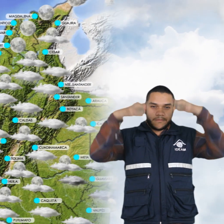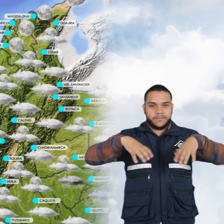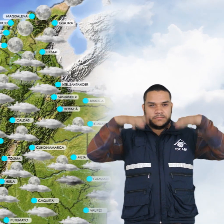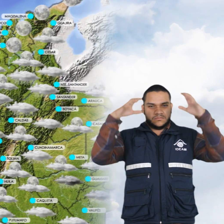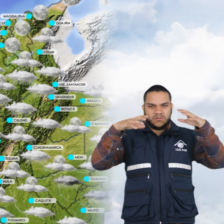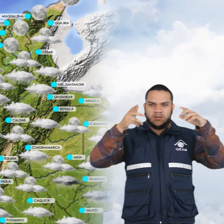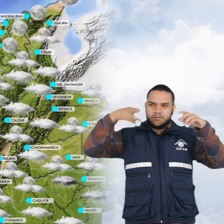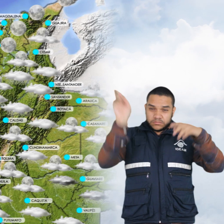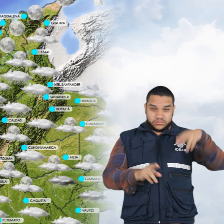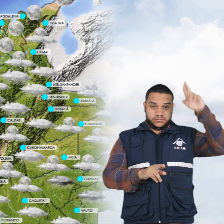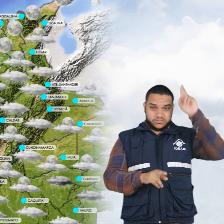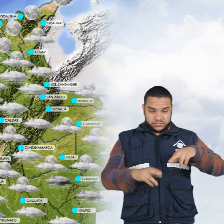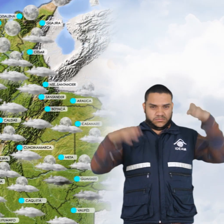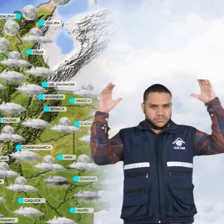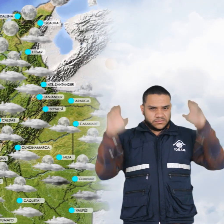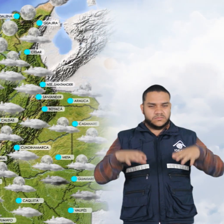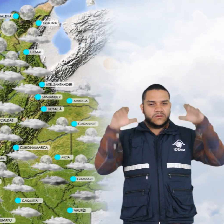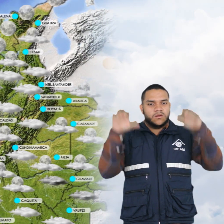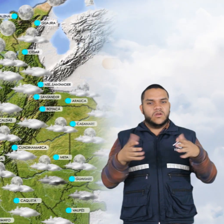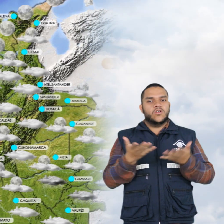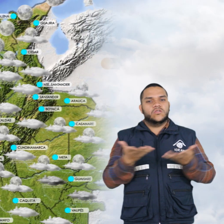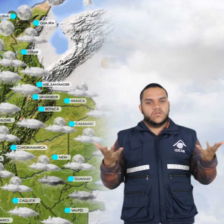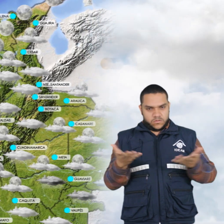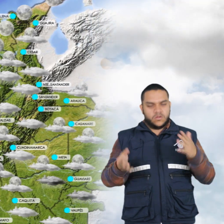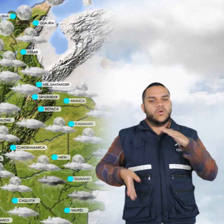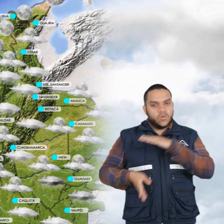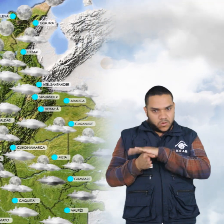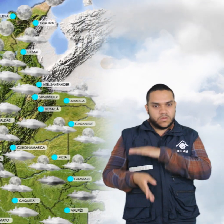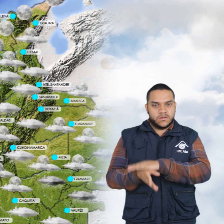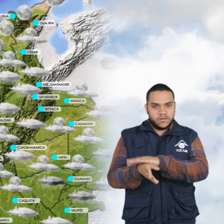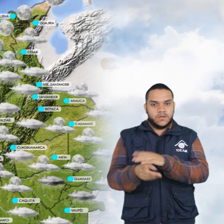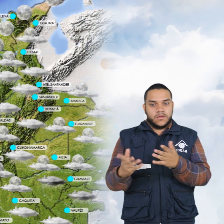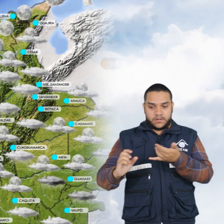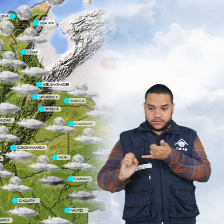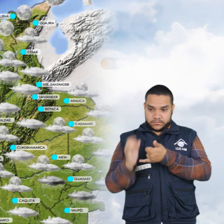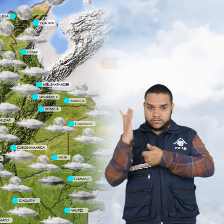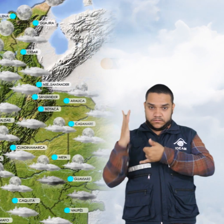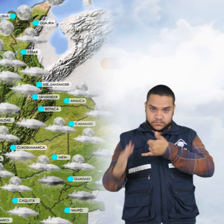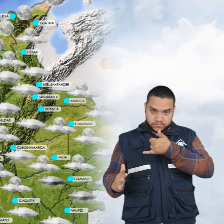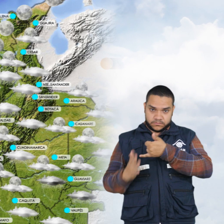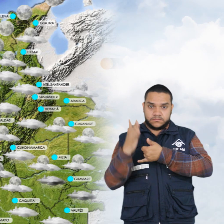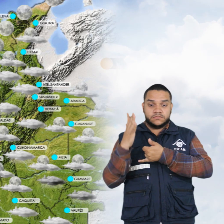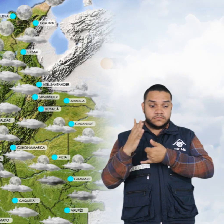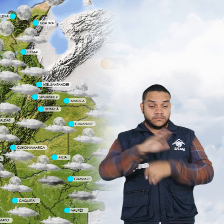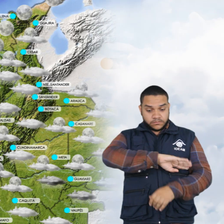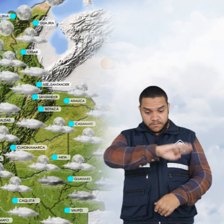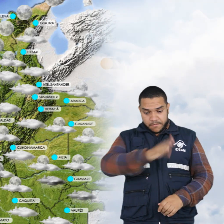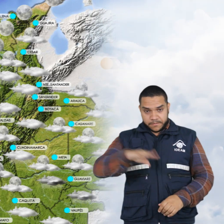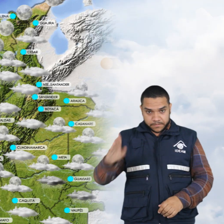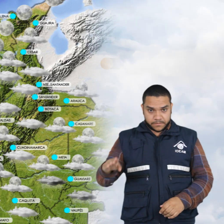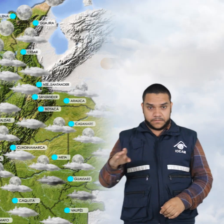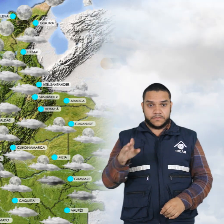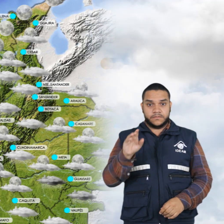de tormentas eléctricas, por el contrario, van a persistir en zonas de la región pacífica, sectores de Antioquia, el sur